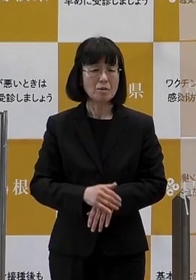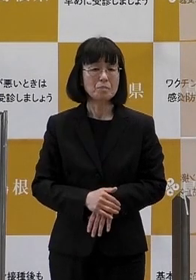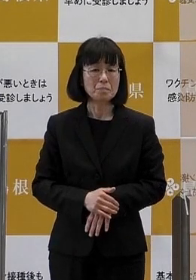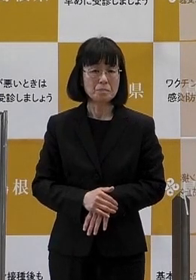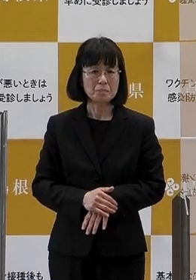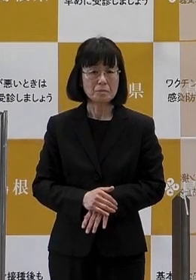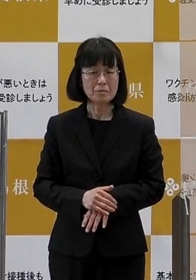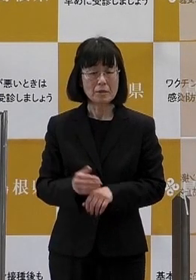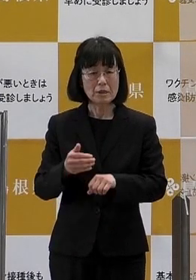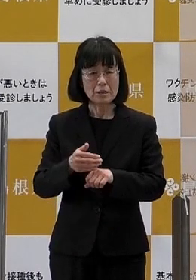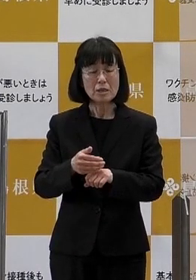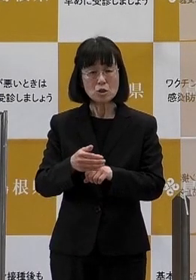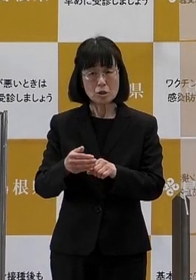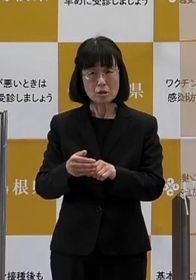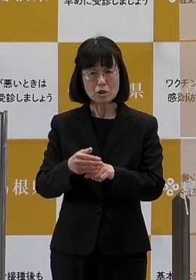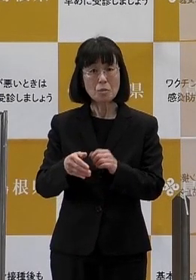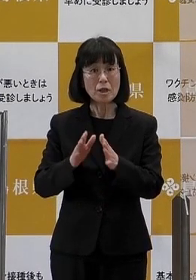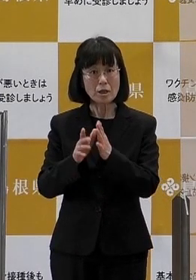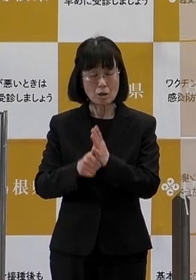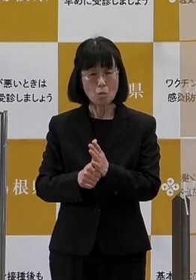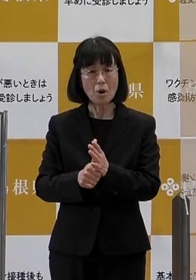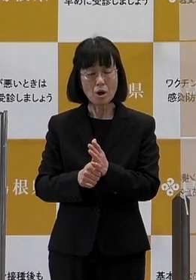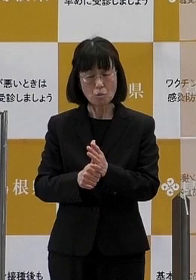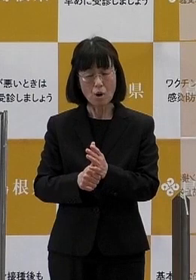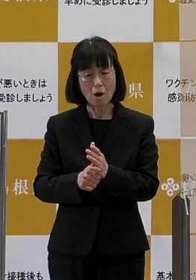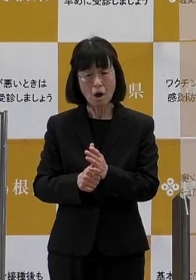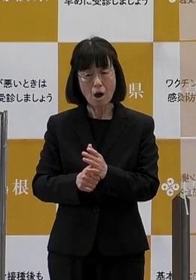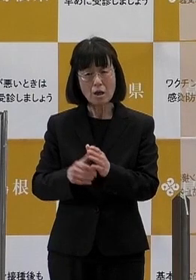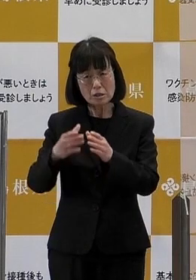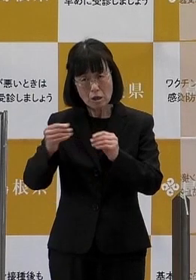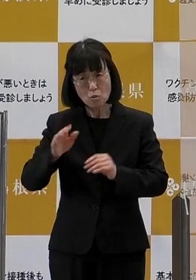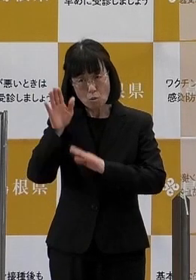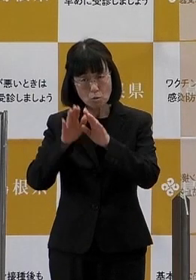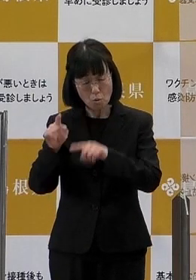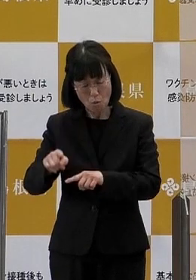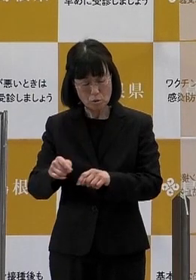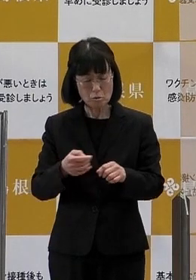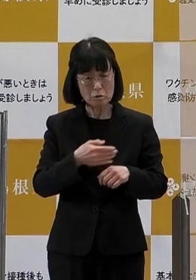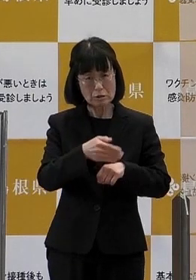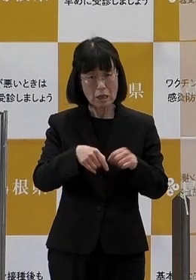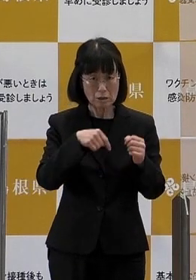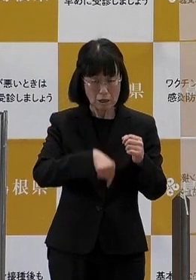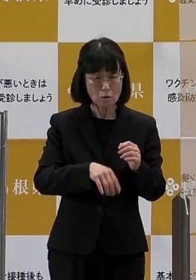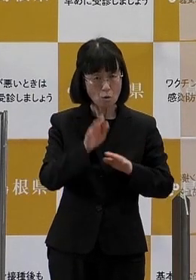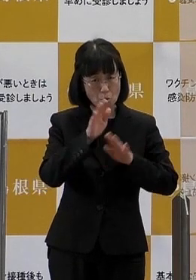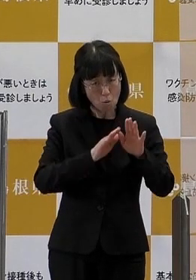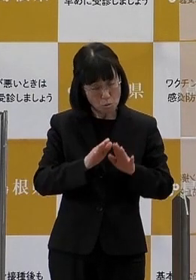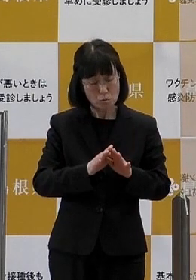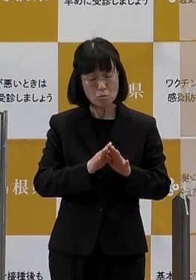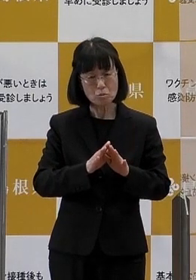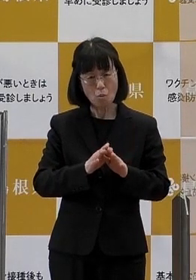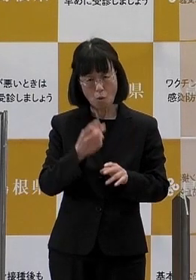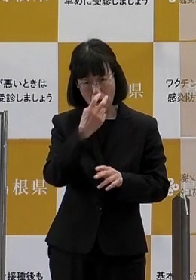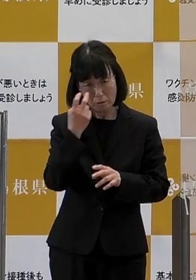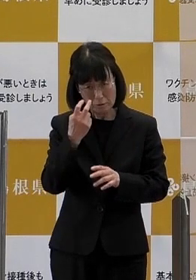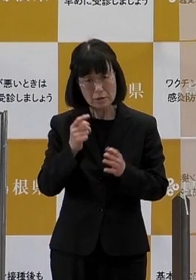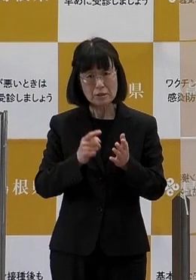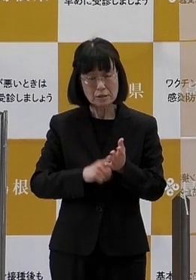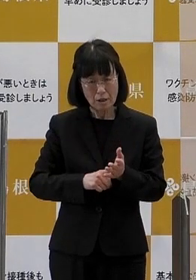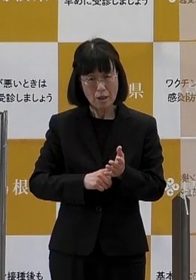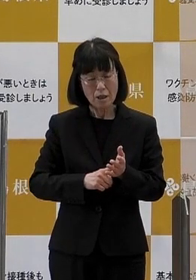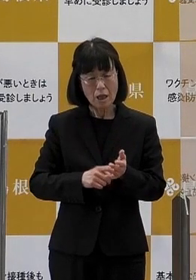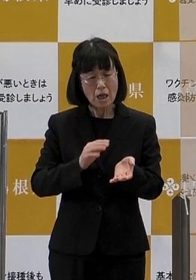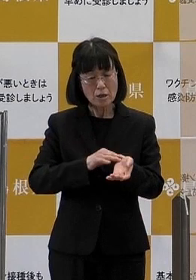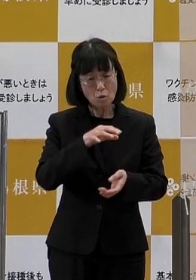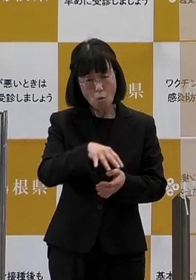引き続き全国また県内の感染状況を注視しまして、国や他の都道府県、市町村、医療